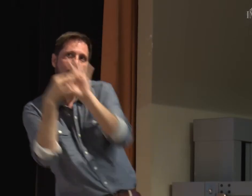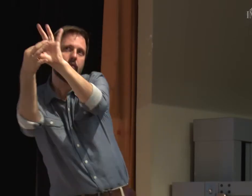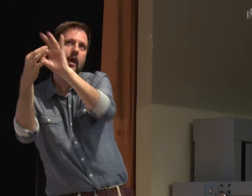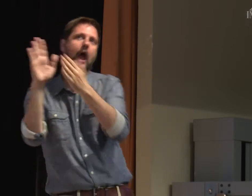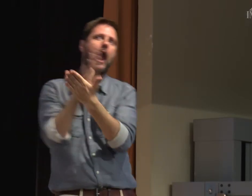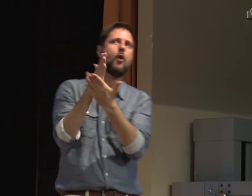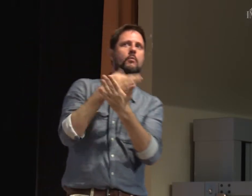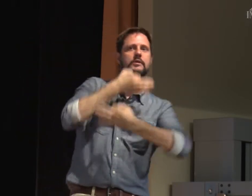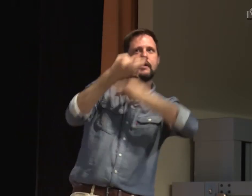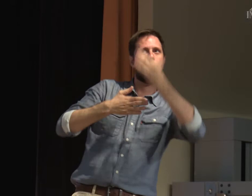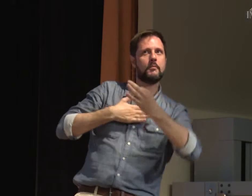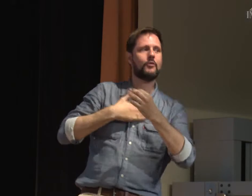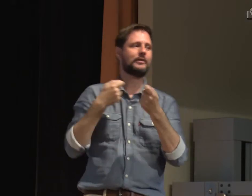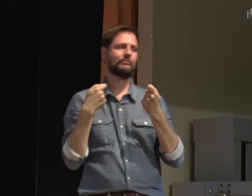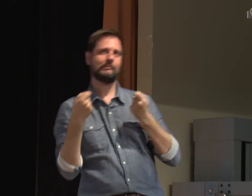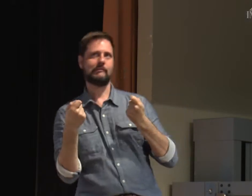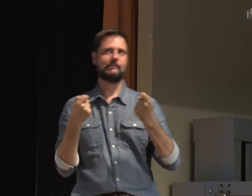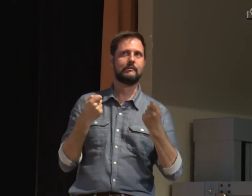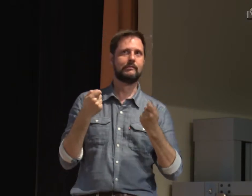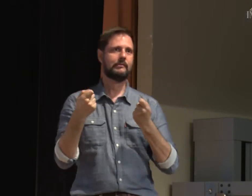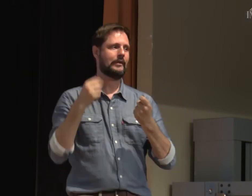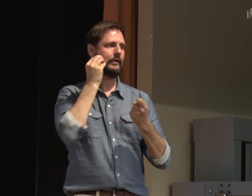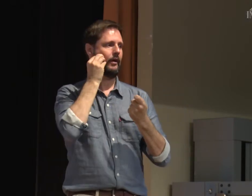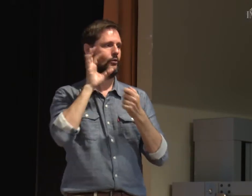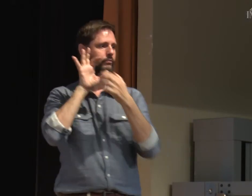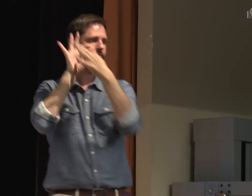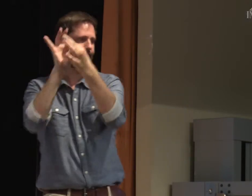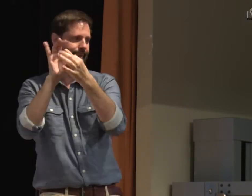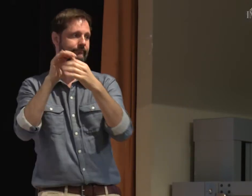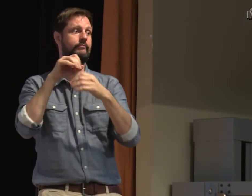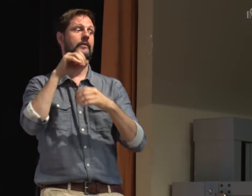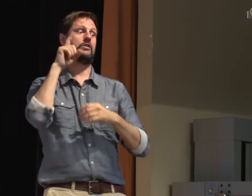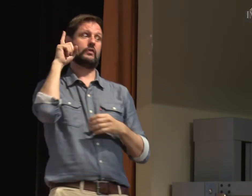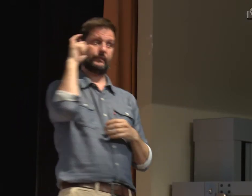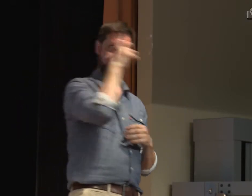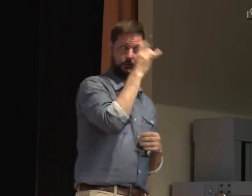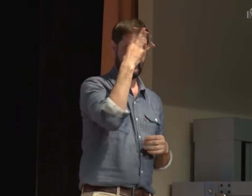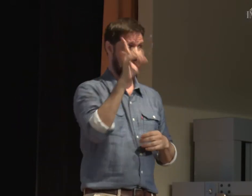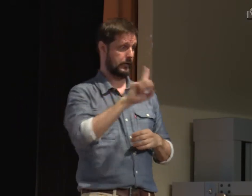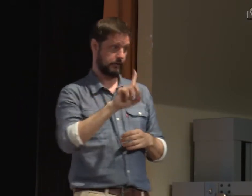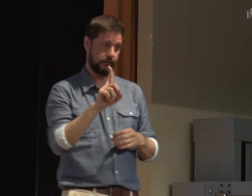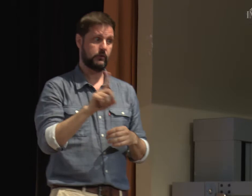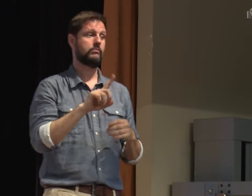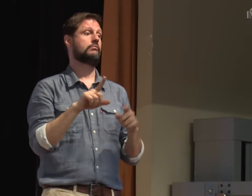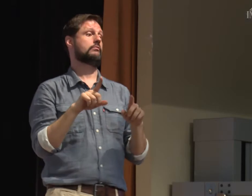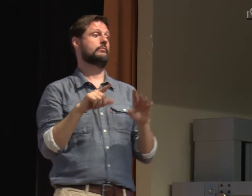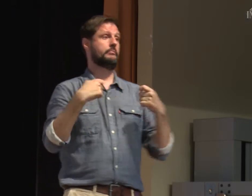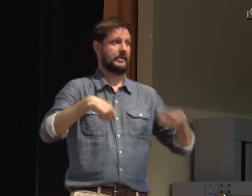poder para que possamos dizer, a nossa opinião é essa, é assim que nós queremos, é assim que nós precisamos. Então, não é difícil,